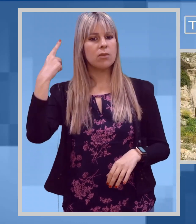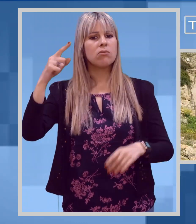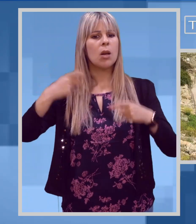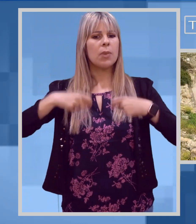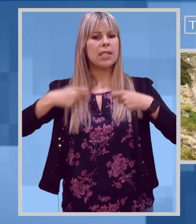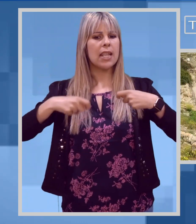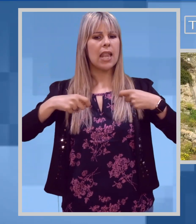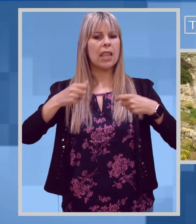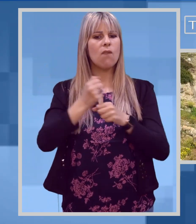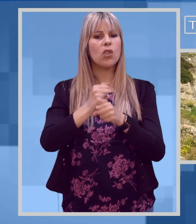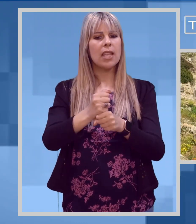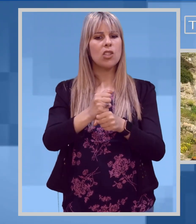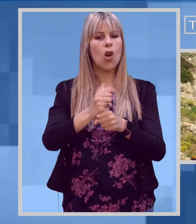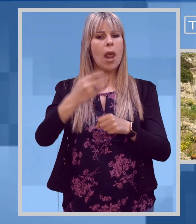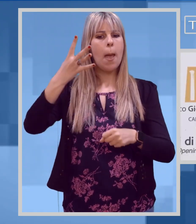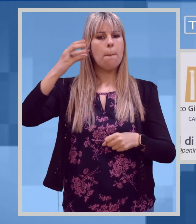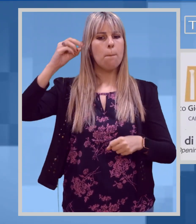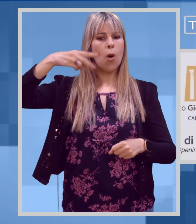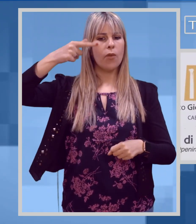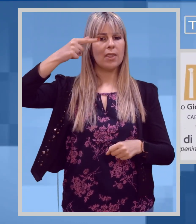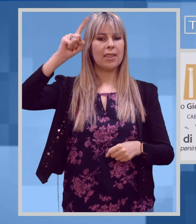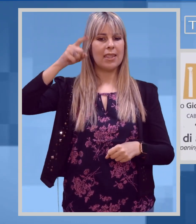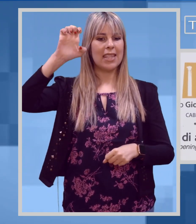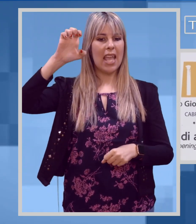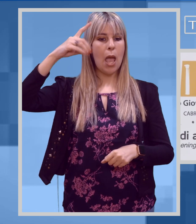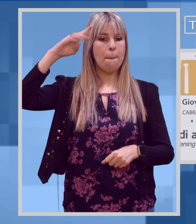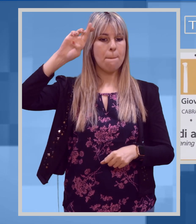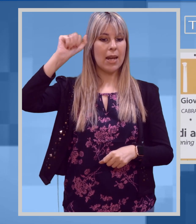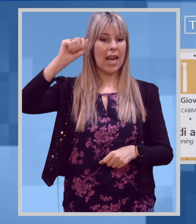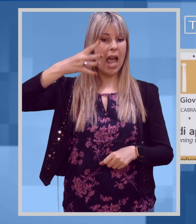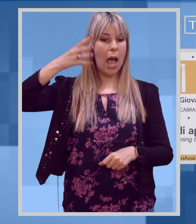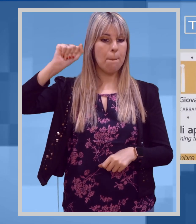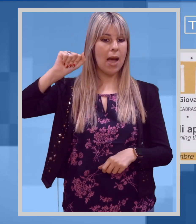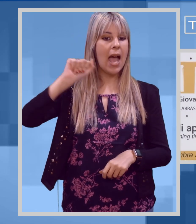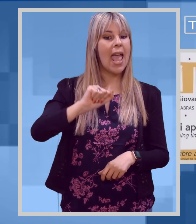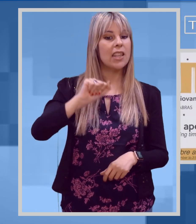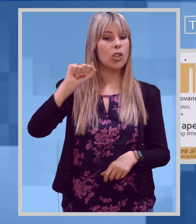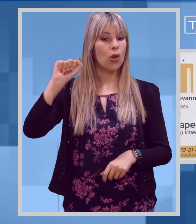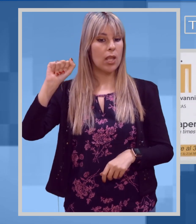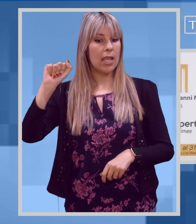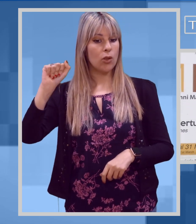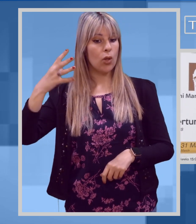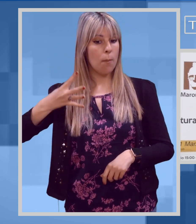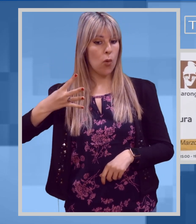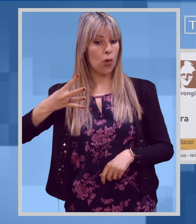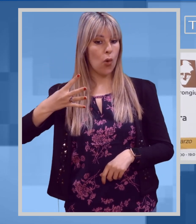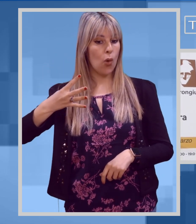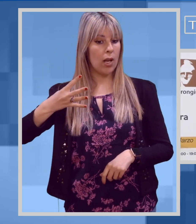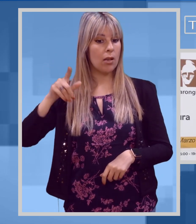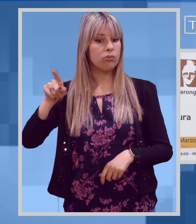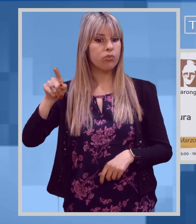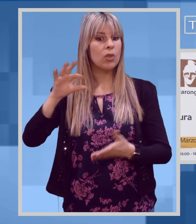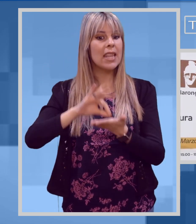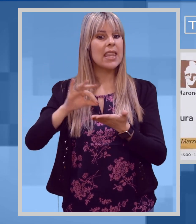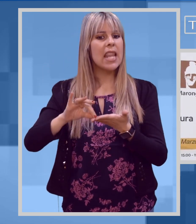Montebramma, Anthony Muroni, si tratta di dati positivi che ci permettono di guardare avanti verso nuovi